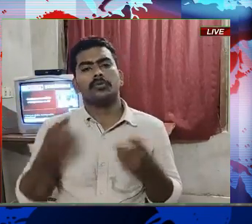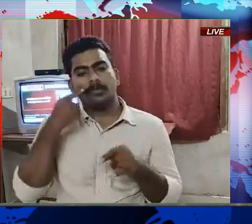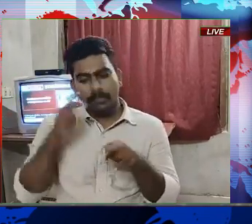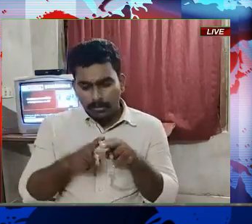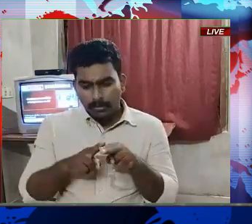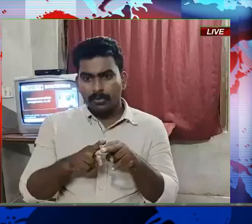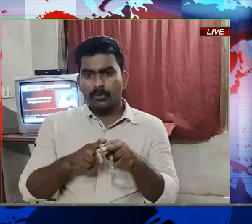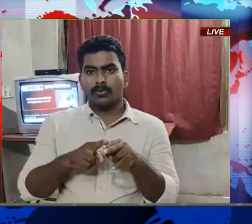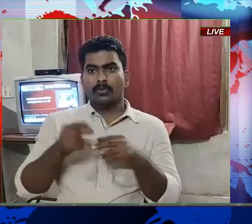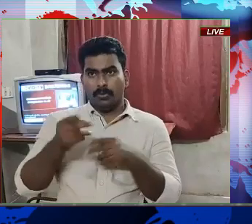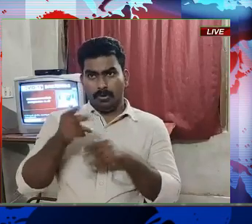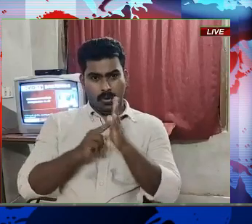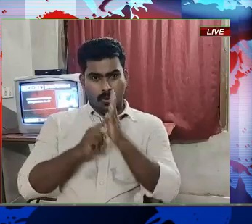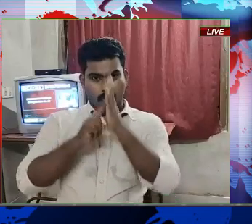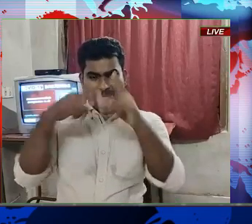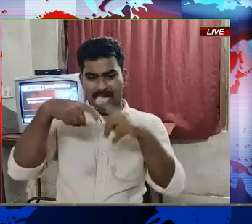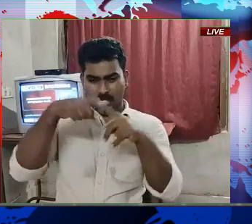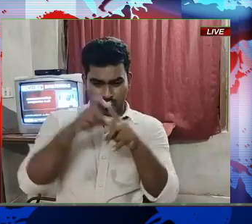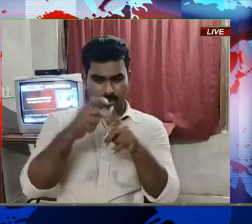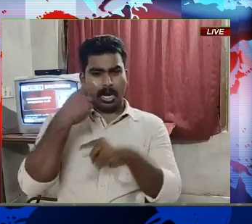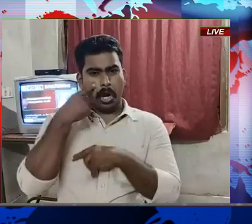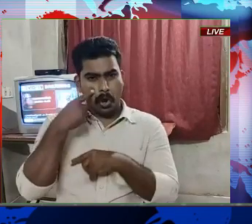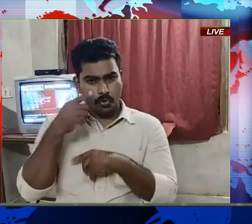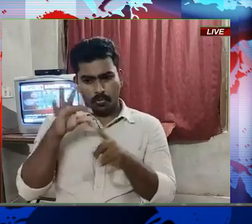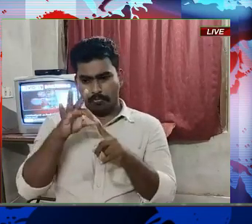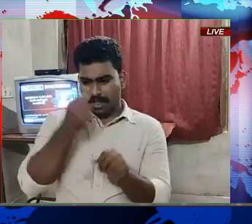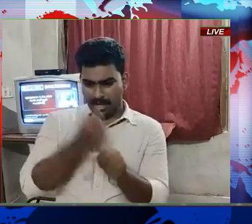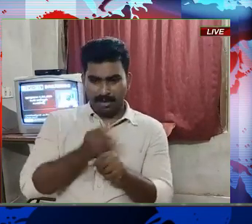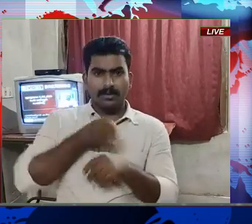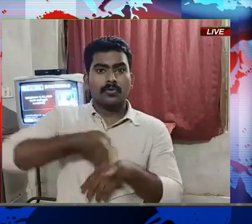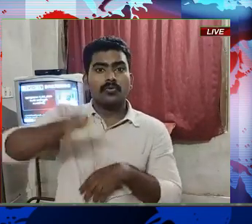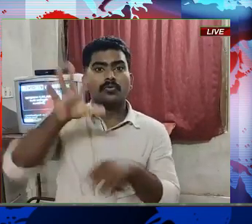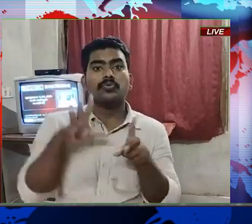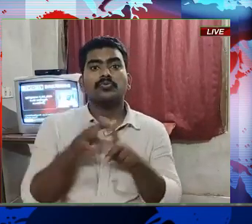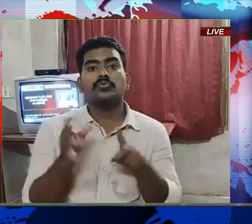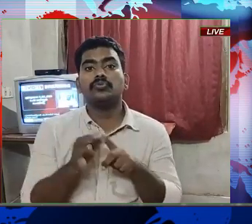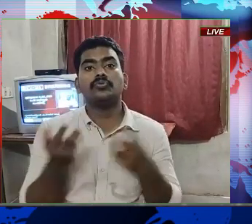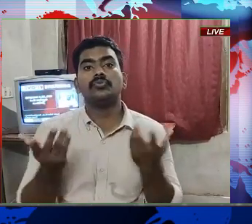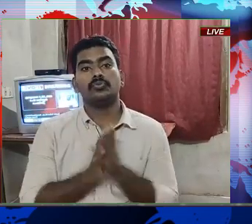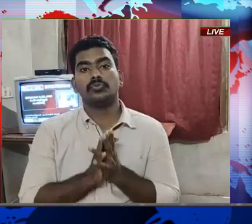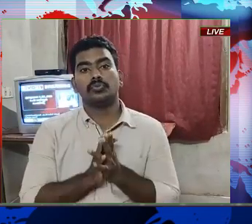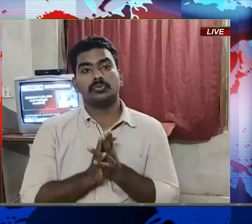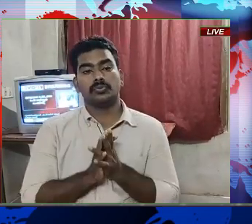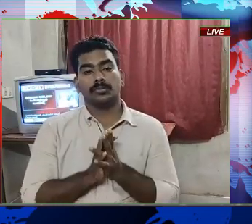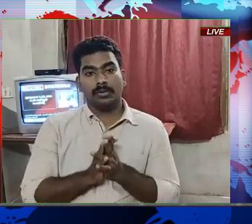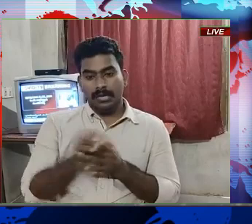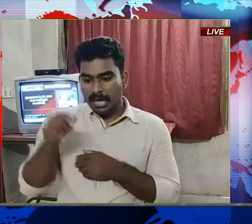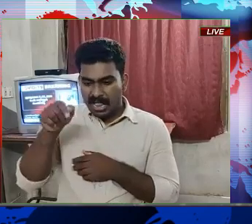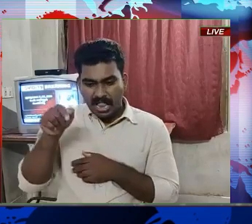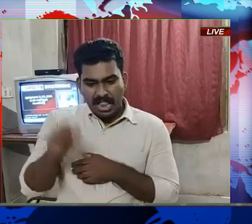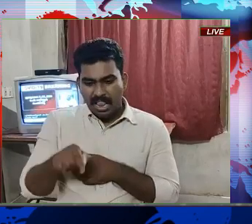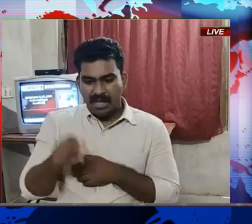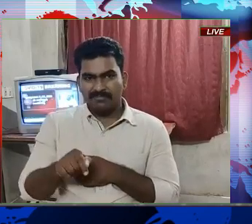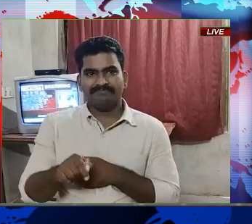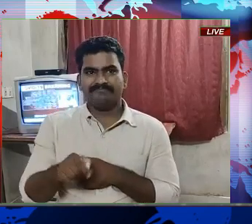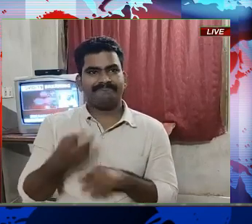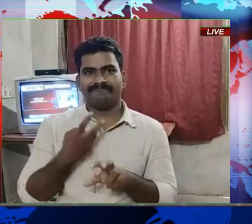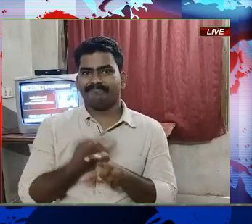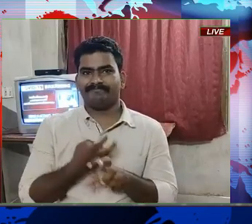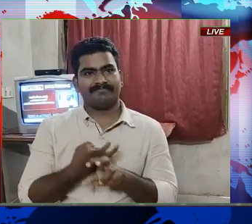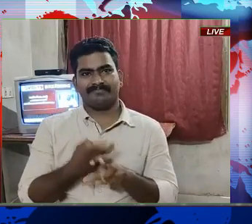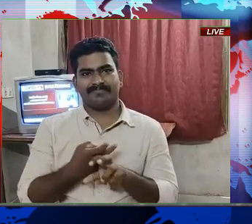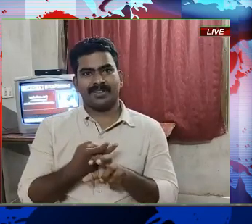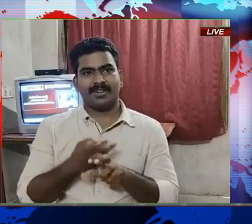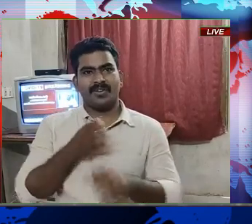ലംഘിച്ച വാർത്ത റിപ്പോർട്ട് ചെയ്യാൻ പോയ മാധ്യമ സംഘത്തിനിടെ കോഴിക്കോട് വെച്ച് ആക്രമണം നടന്നു. CM-ന്റെ ശ്രദ്ധയിൽപ്പെട്ടെന്നും പരിശോധിക്കുമെന്നുമായിരുന്നു പറഞ്ഞിരുന്നത്.